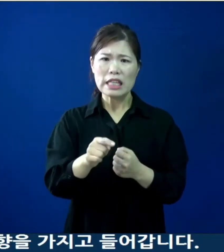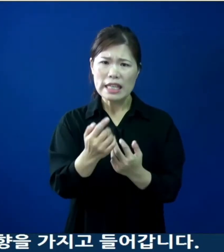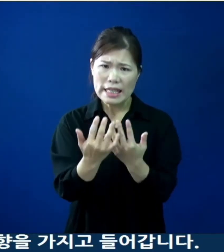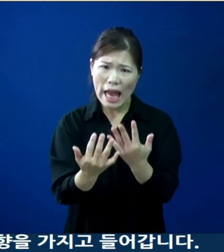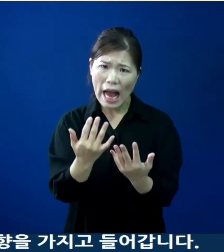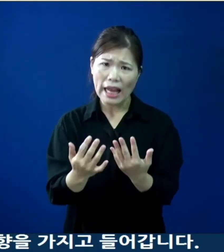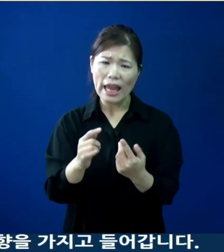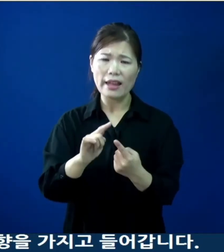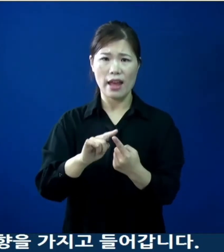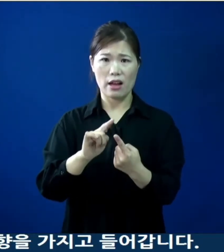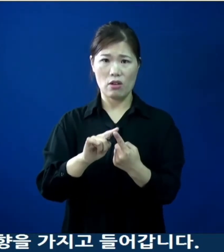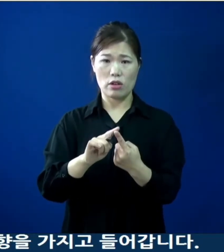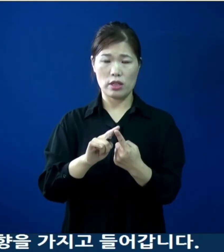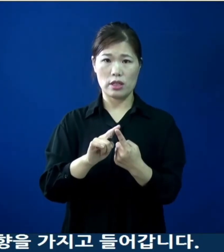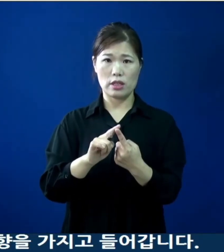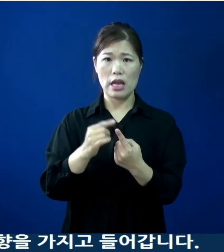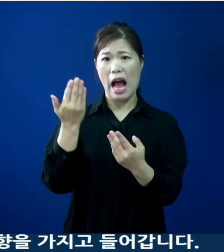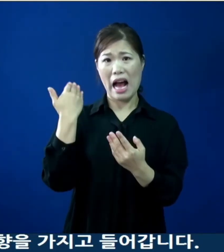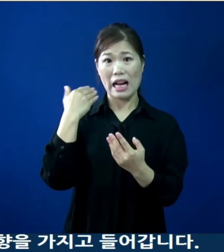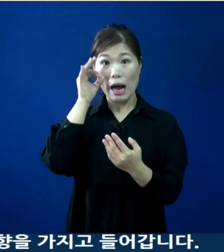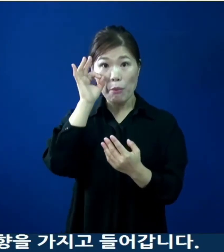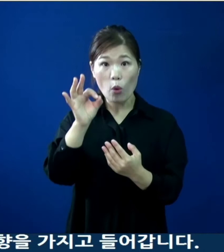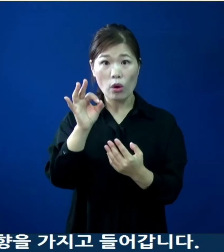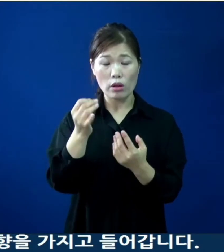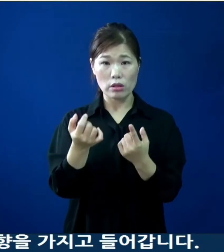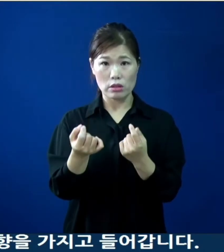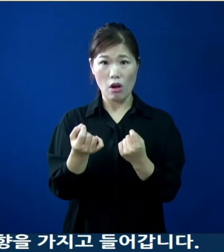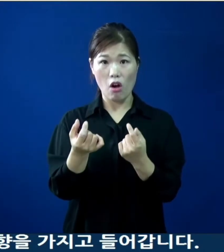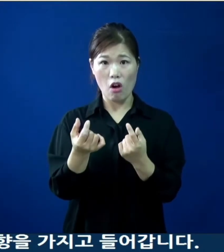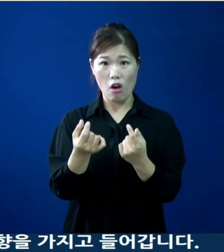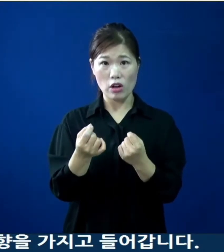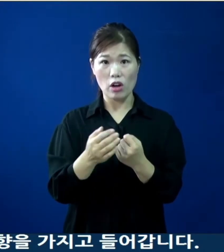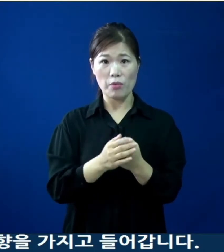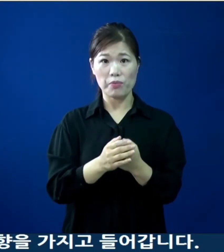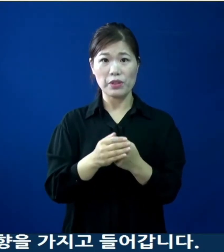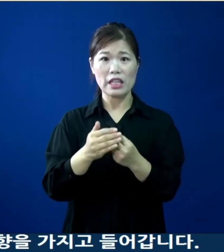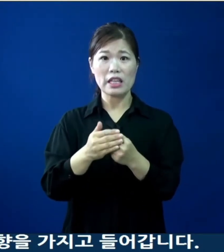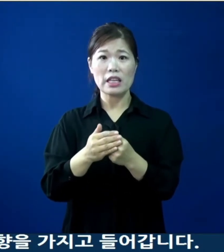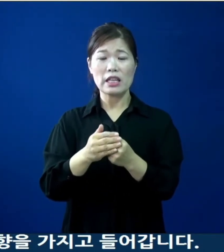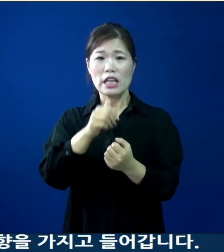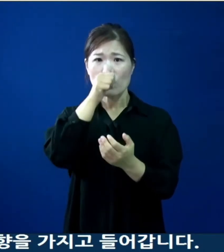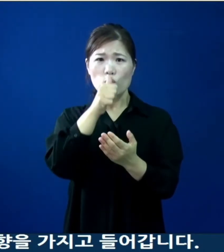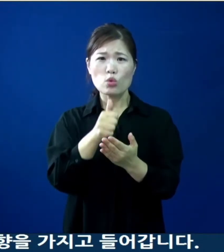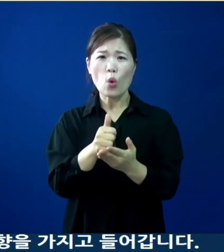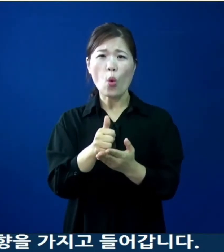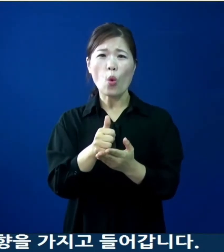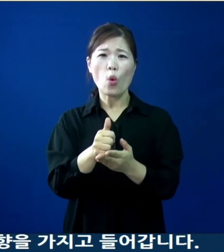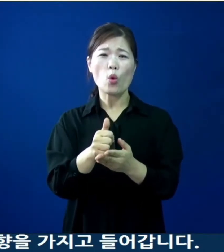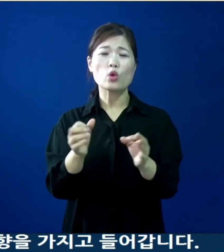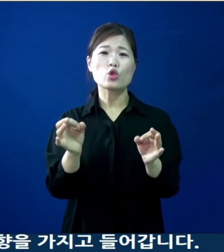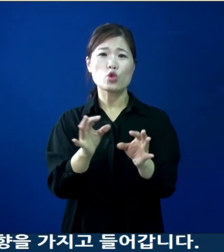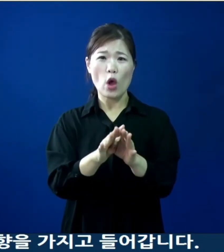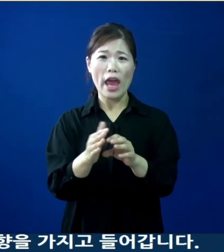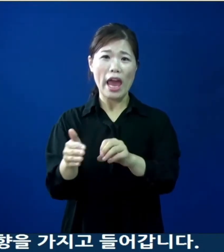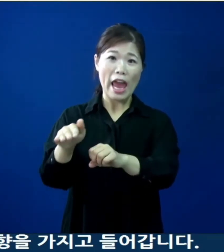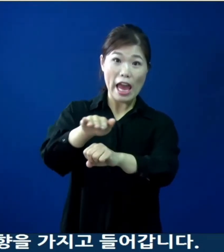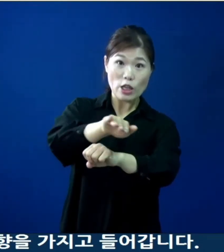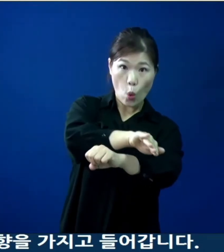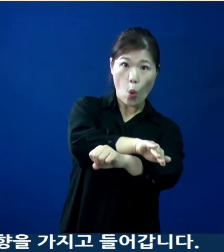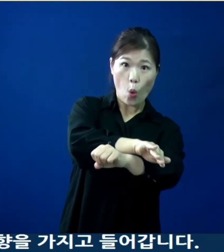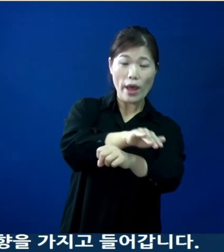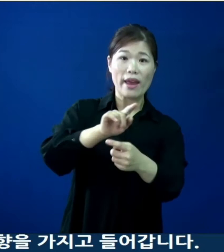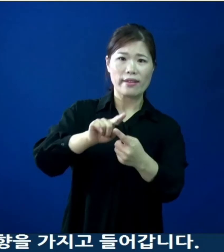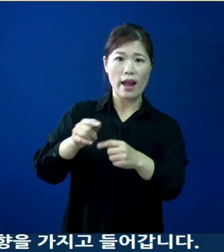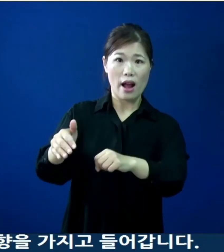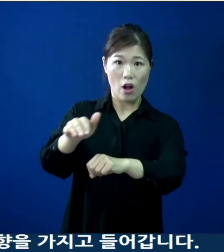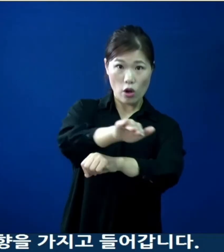향이 아까 보셨던 시은소, 속죄소, 그 속죄소를